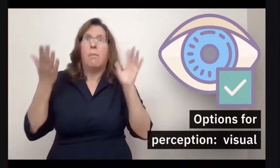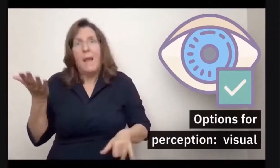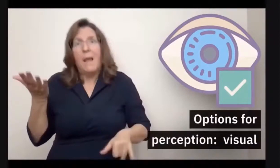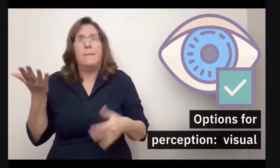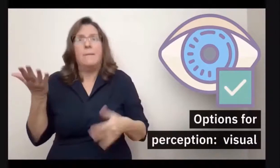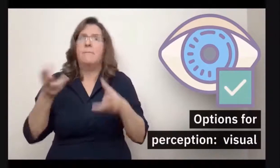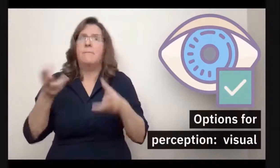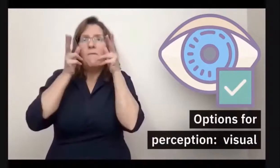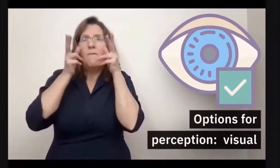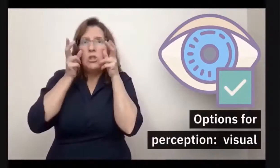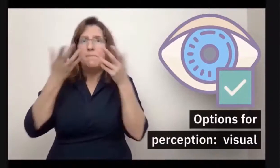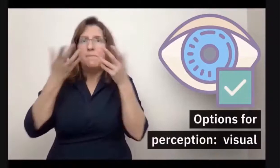visuales.